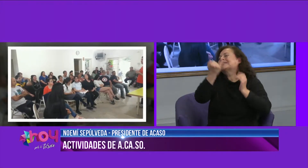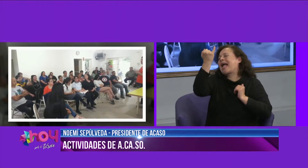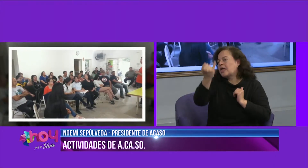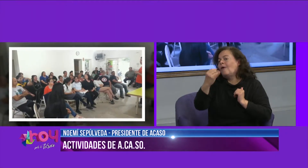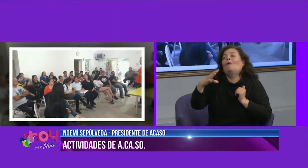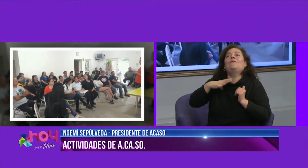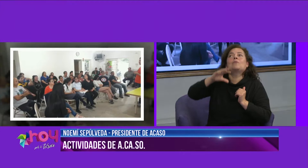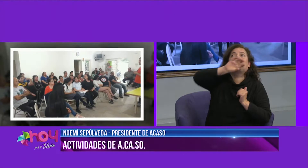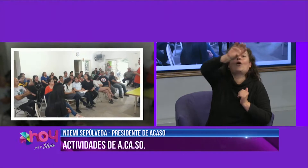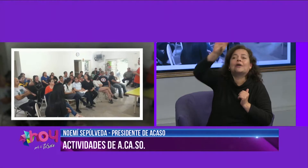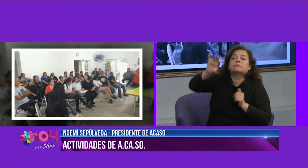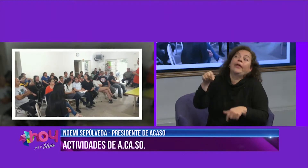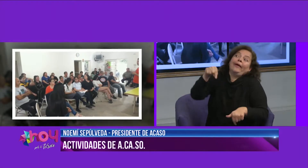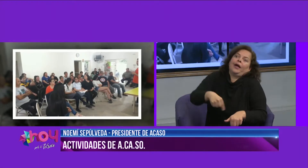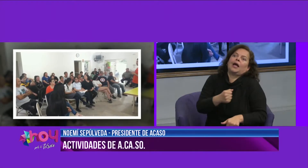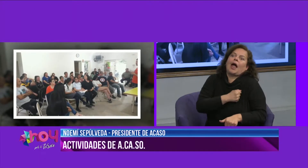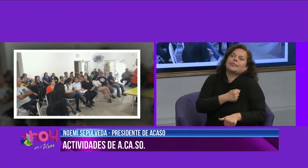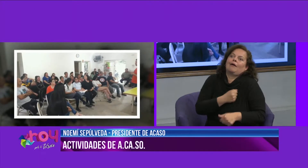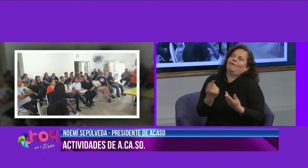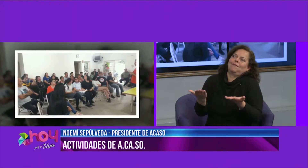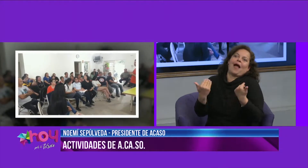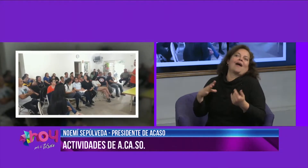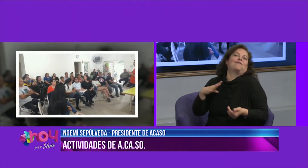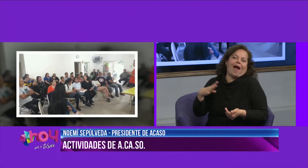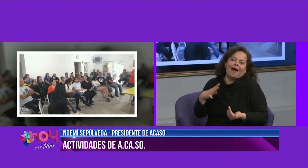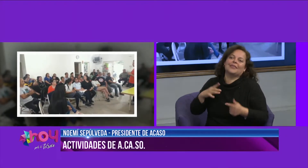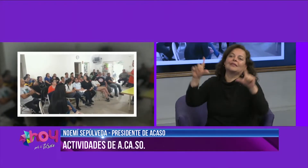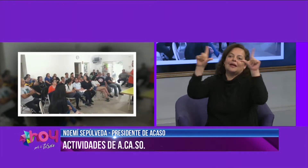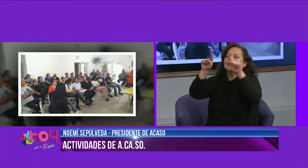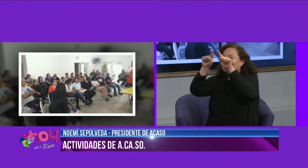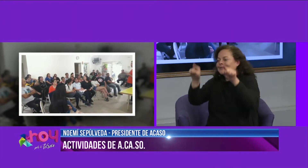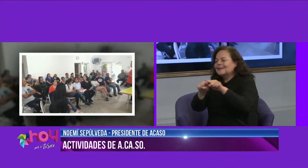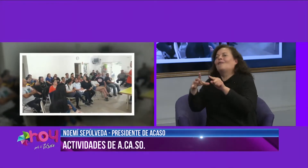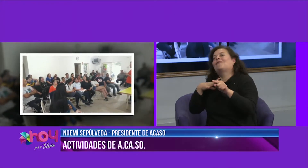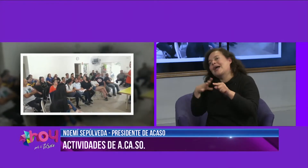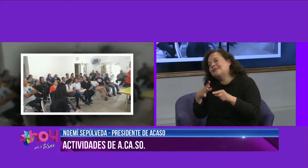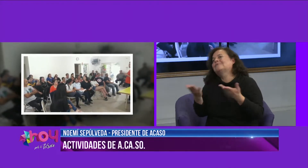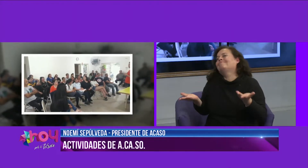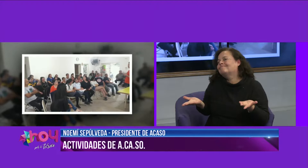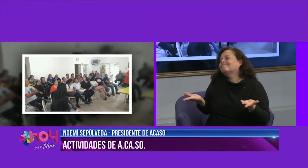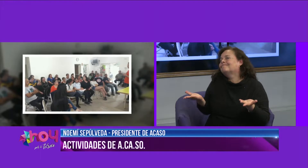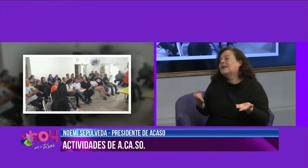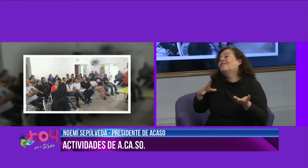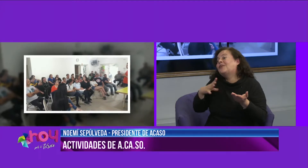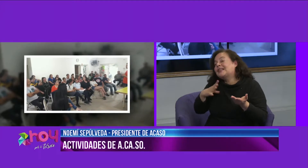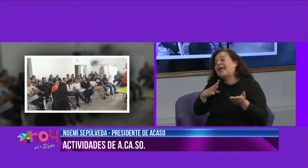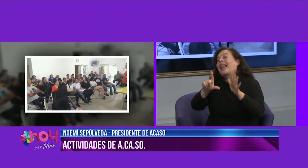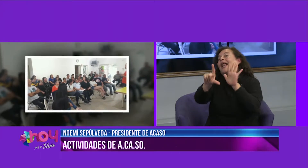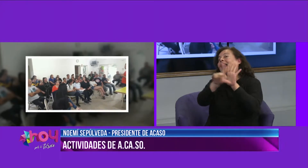Buenos Aires, por ejemplo, hay, pero en otras provincias no. Aquí en Catamarca nos falta. Nosotros no tenemos el recuadro del intérprete. Falta